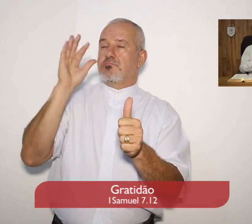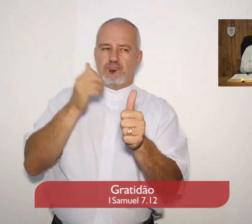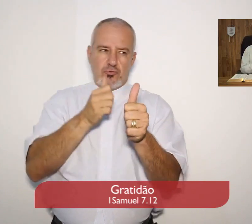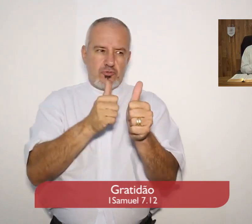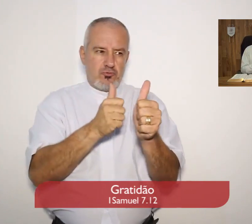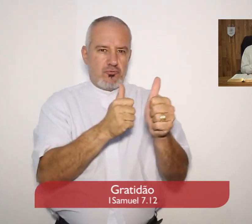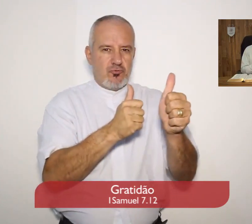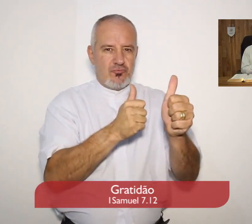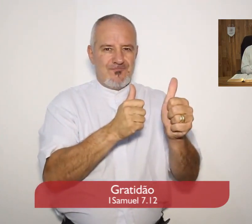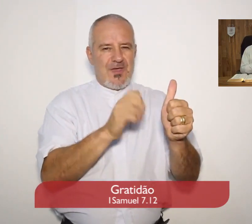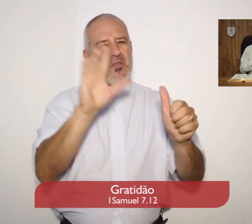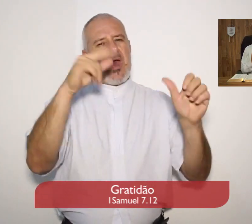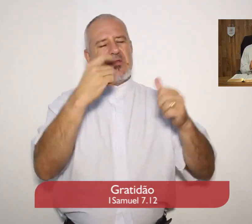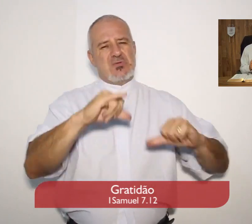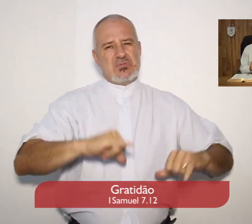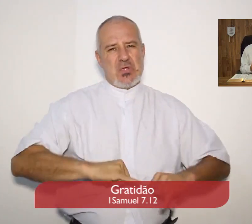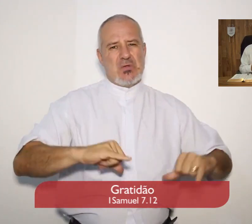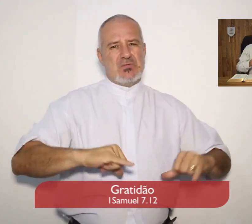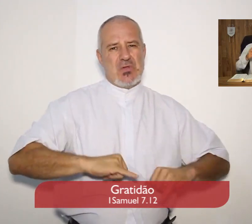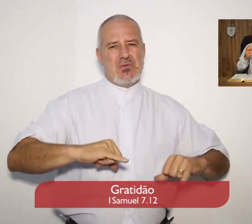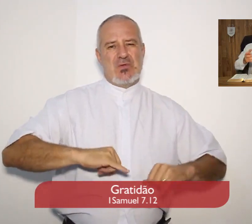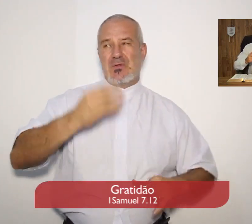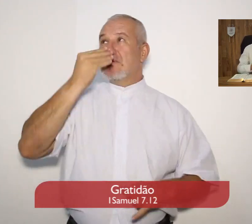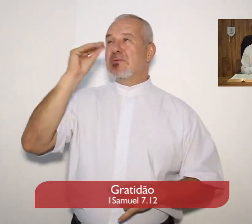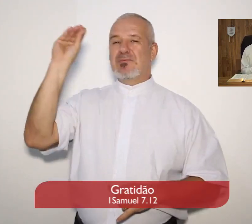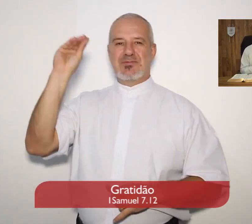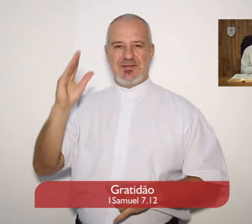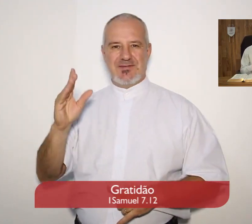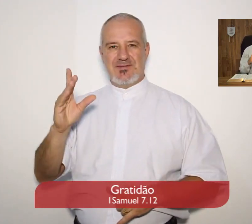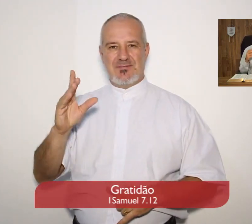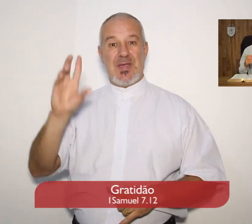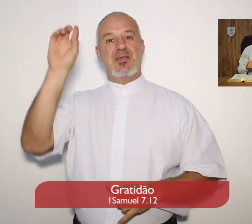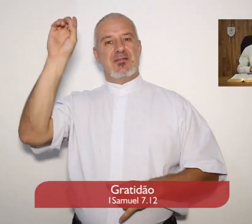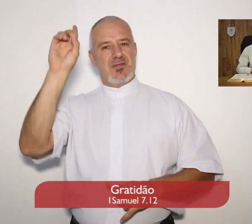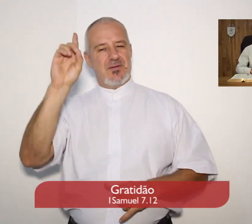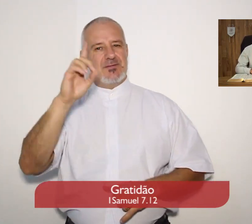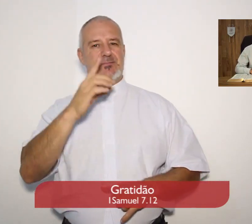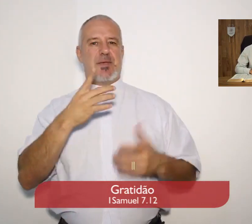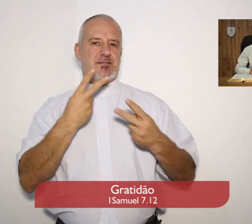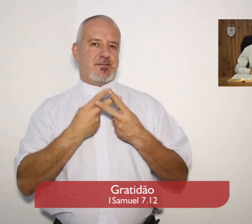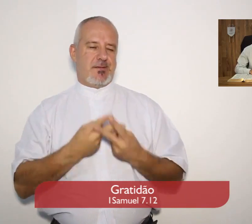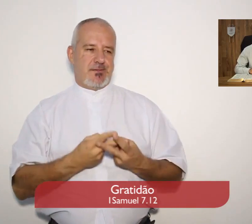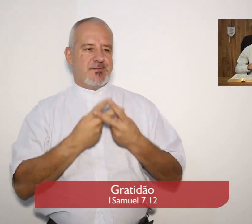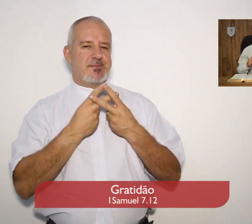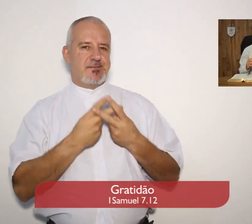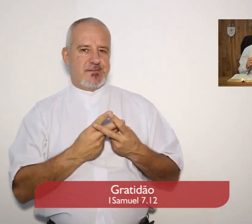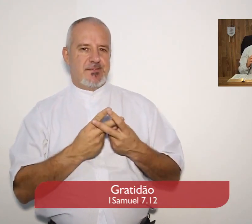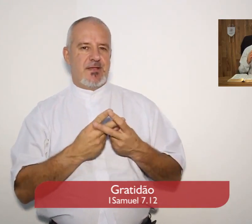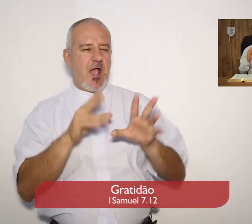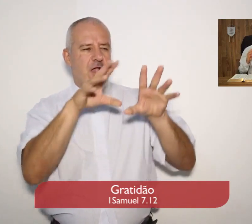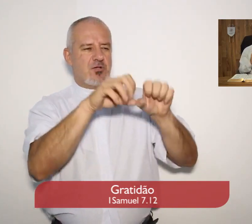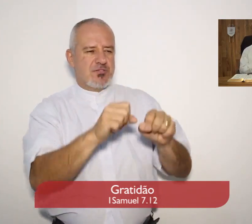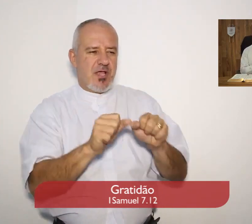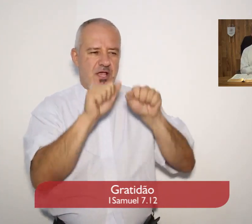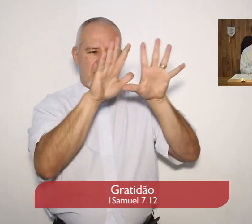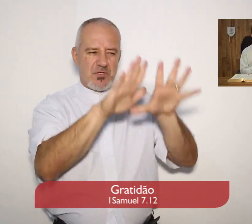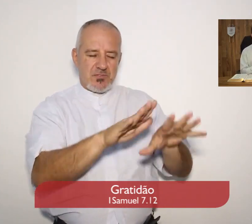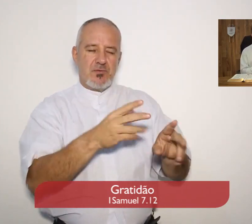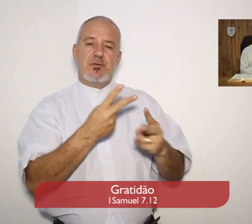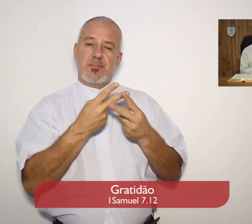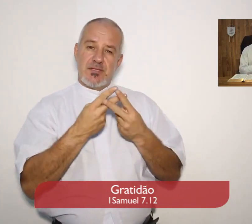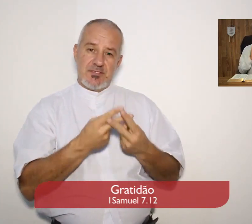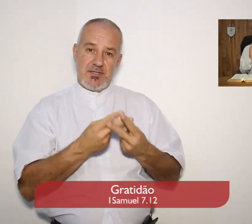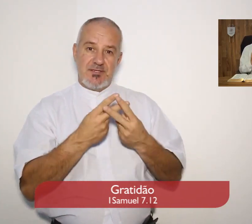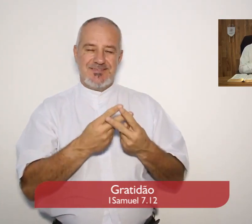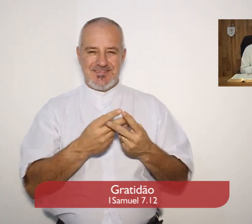ele é misericordioso para sempre nos alcançar com a sua graça e com a sua